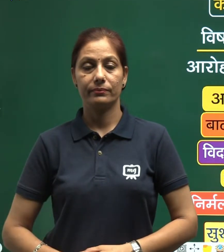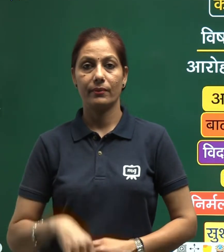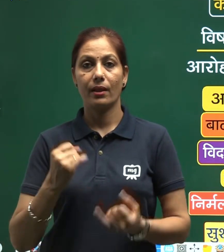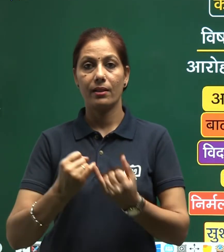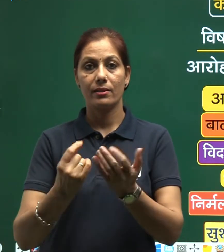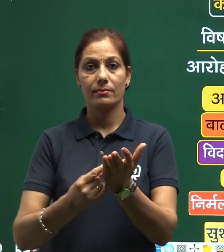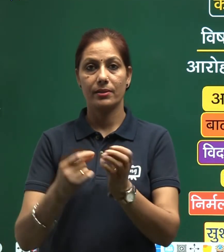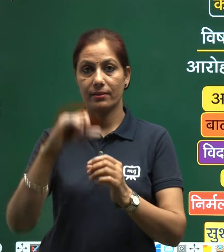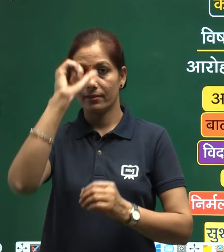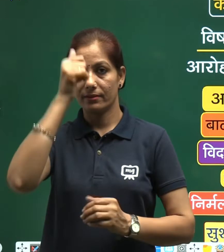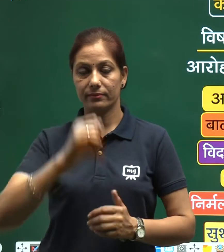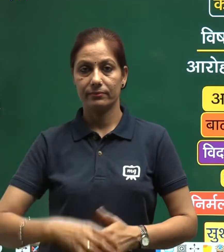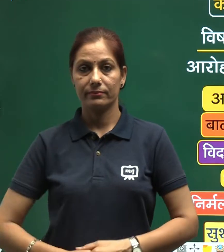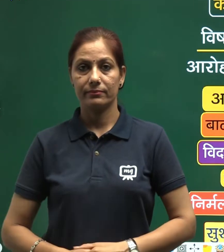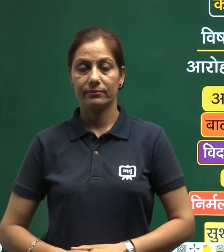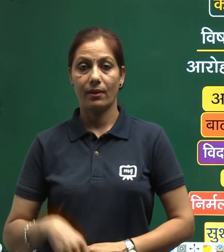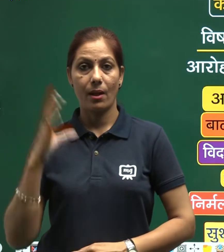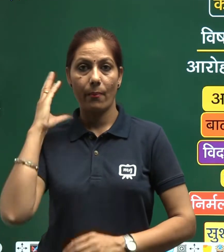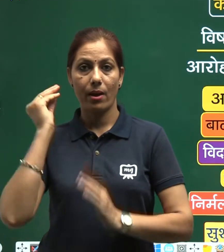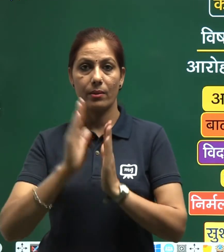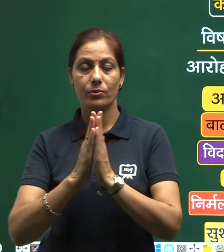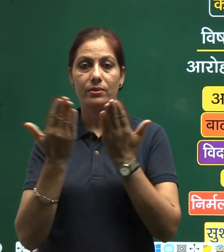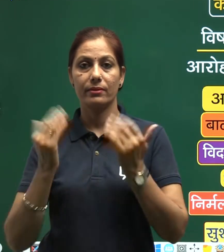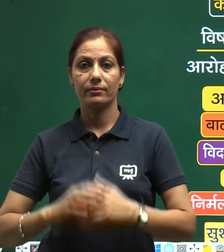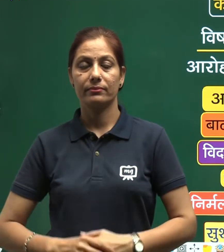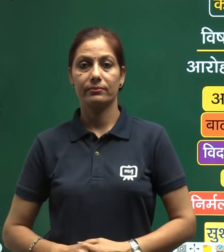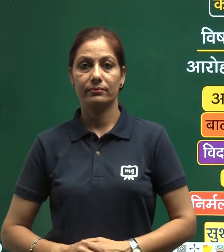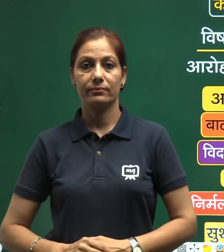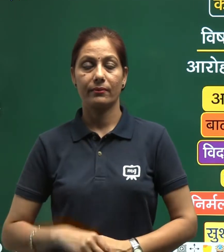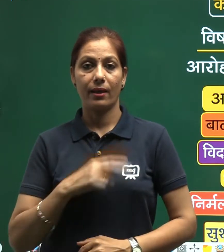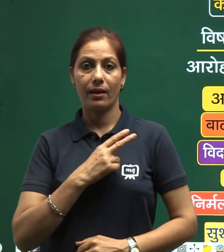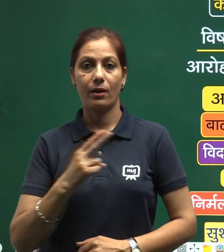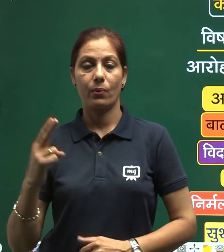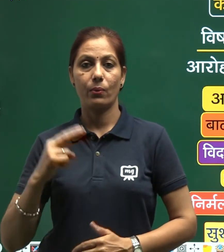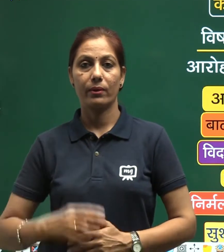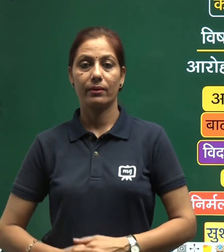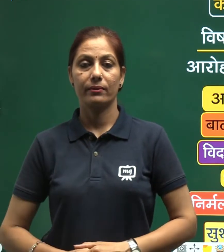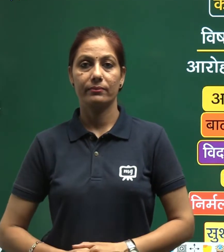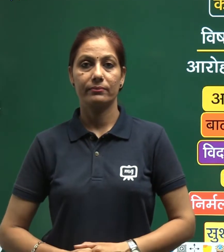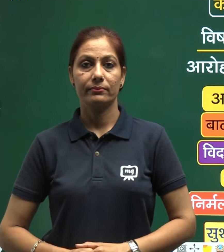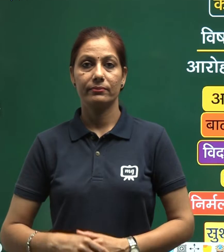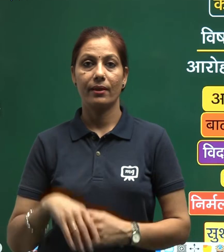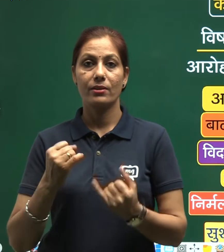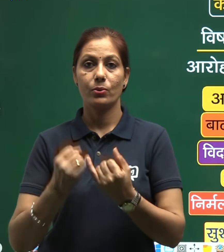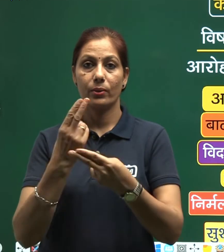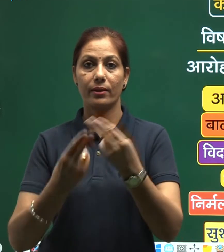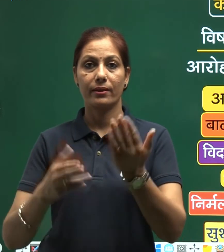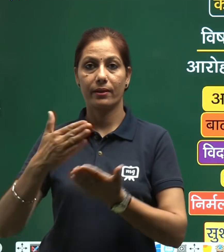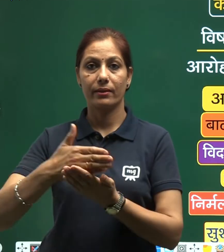हिंदी विषय की पाठ्य पुस्तक आरोह के गद्य खंड के